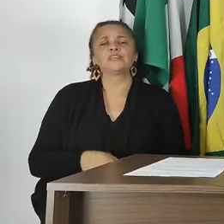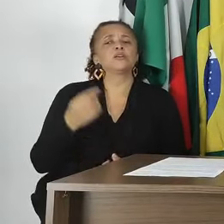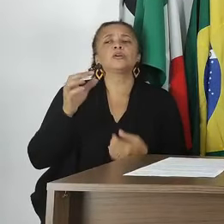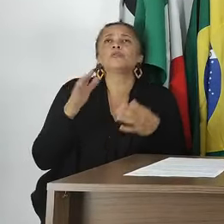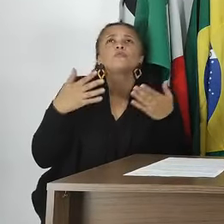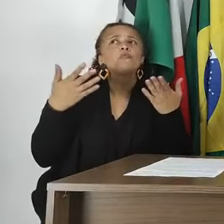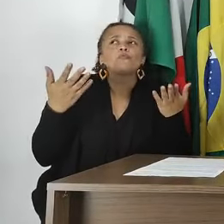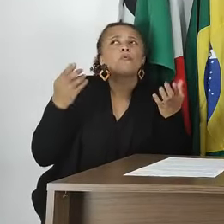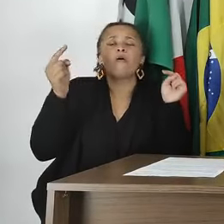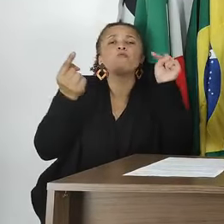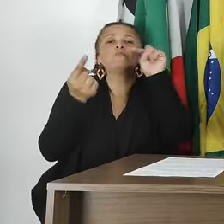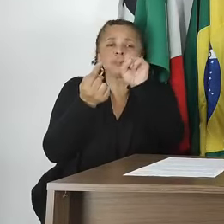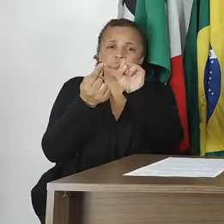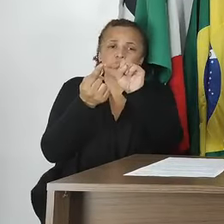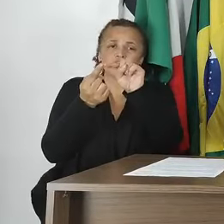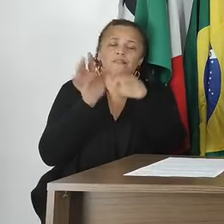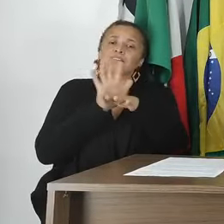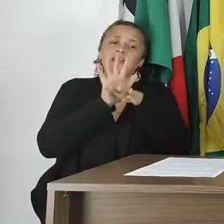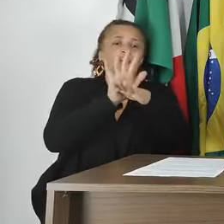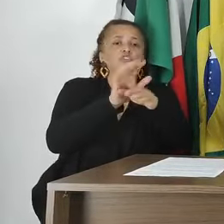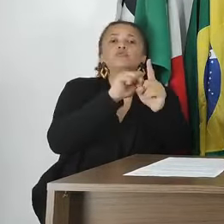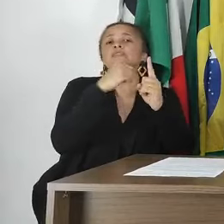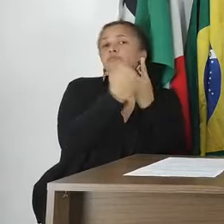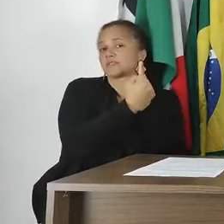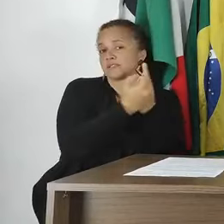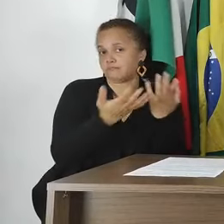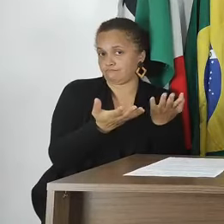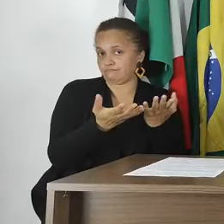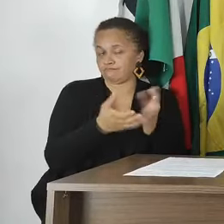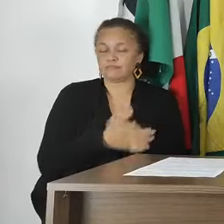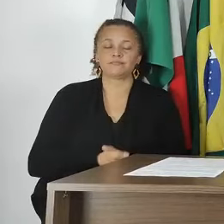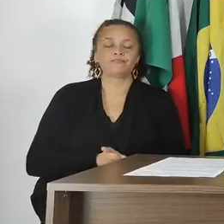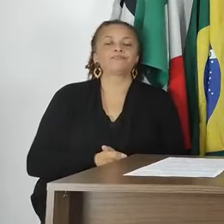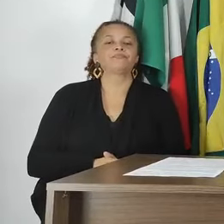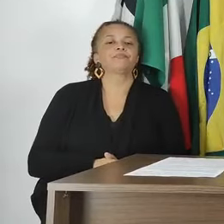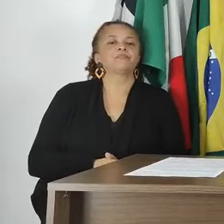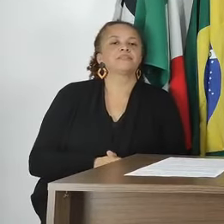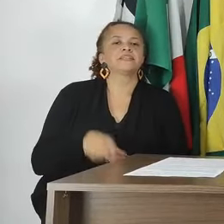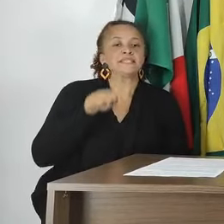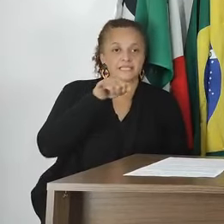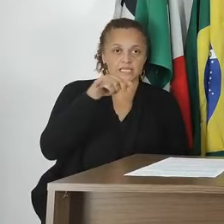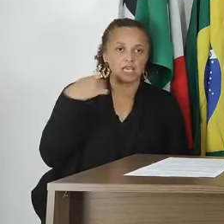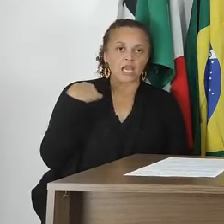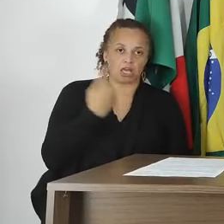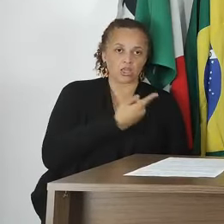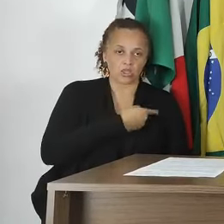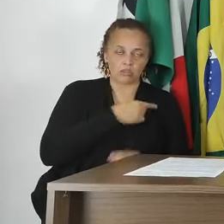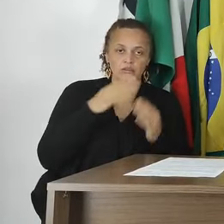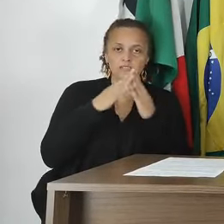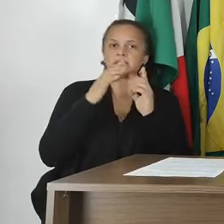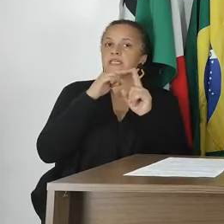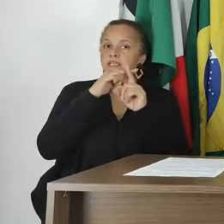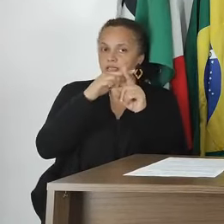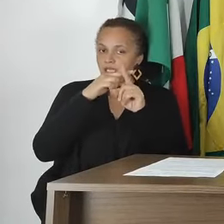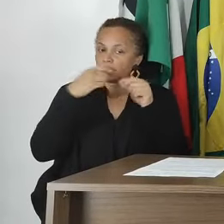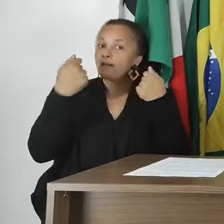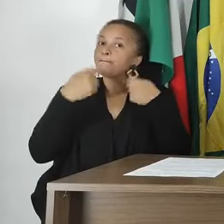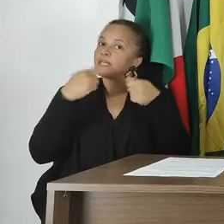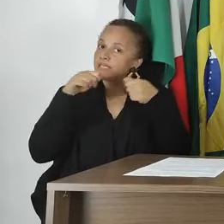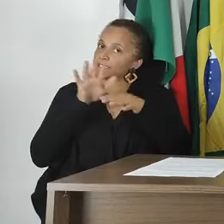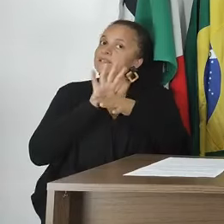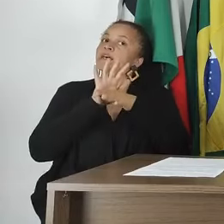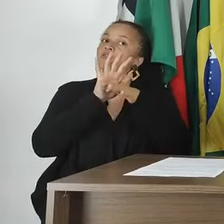objetivo da ação social? Então, se a nossa igreja tem uma missão, e essa missão é cooperar